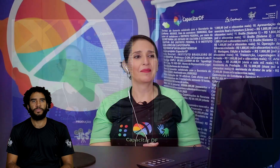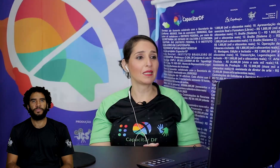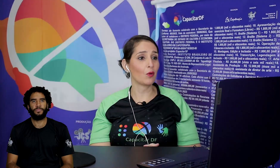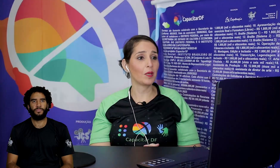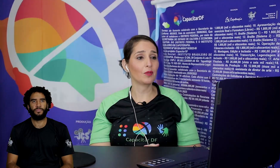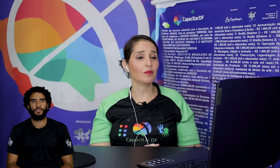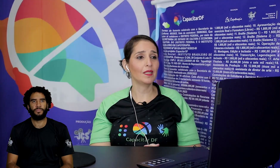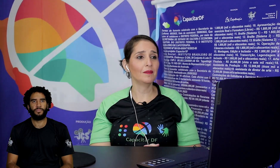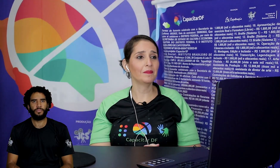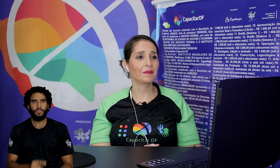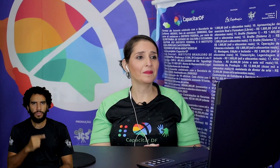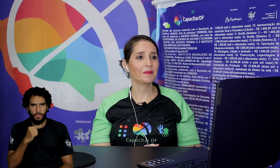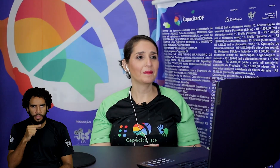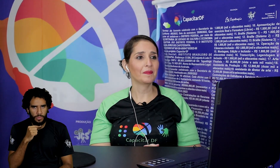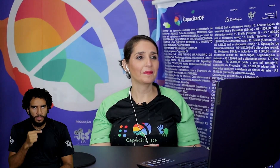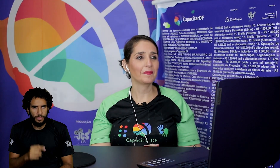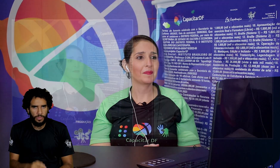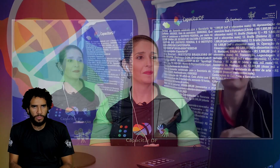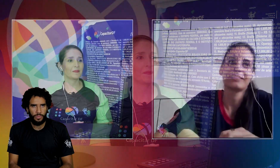Ok. Mais alguma dúvida?